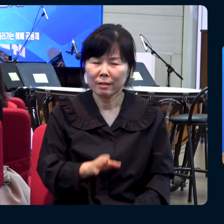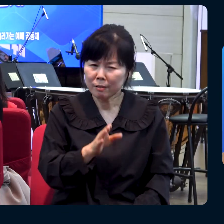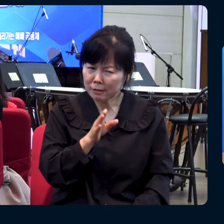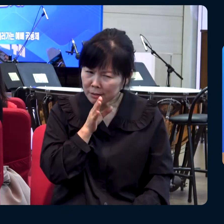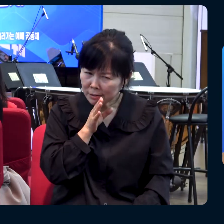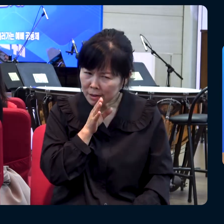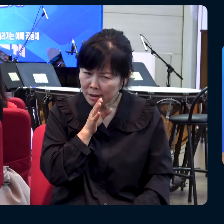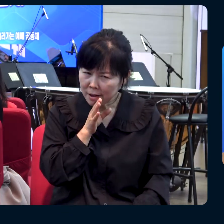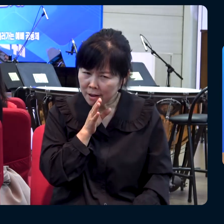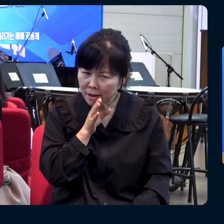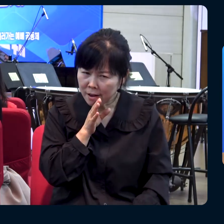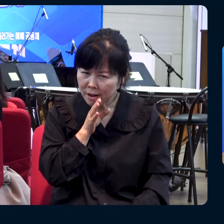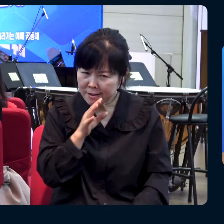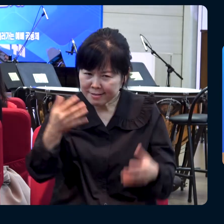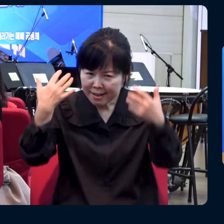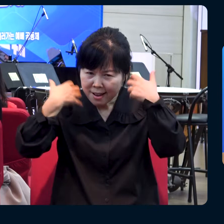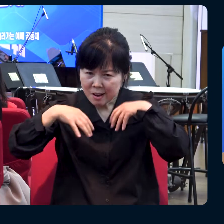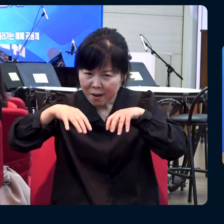진짜 이렇게 싸울 수 있었을까?